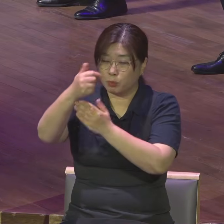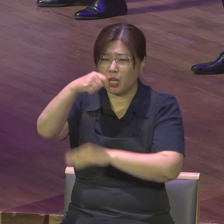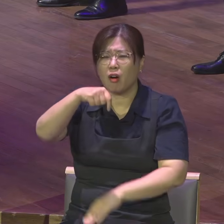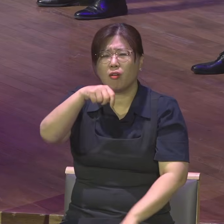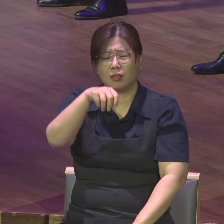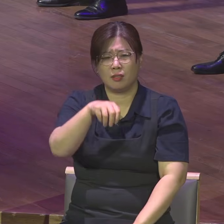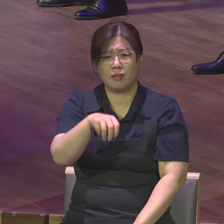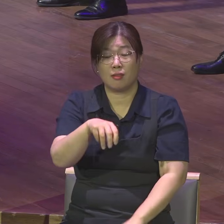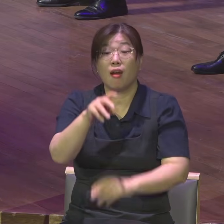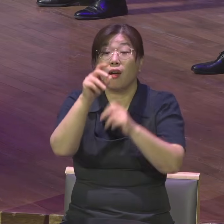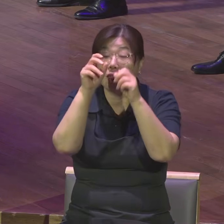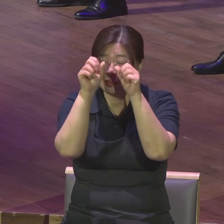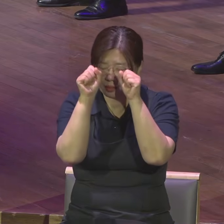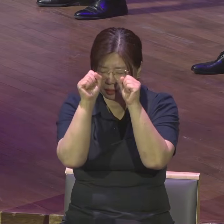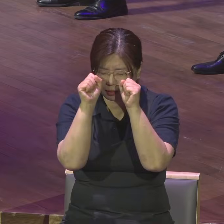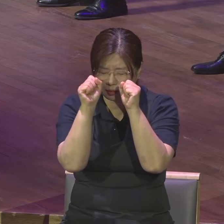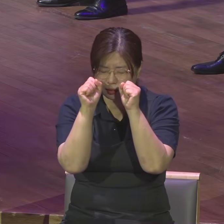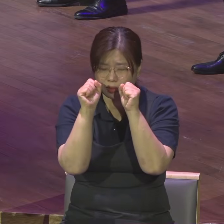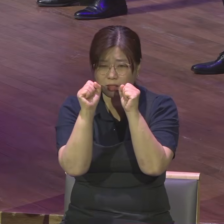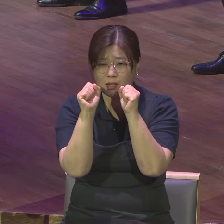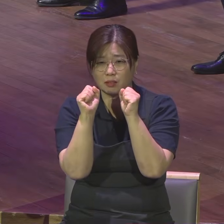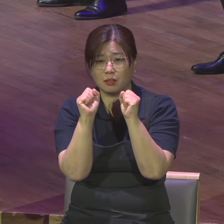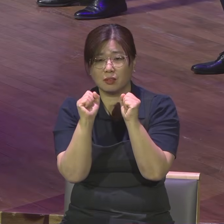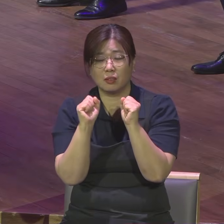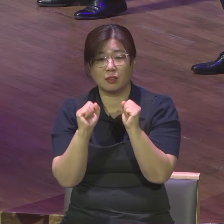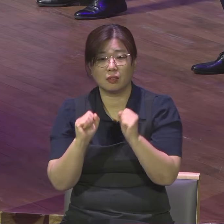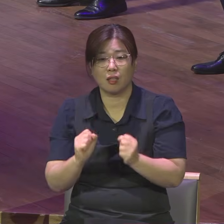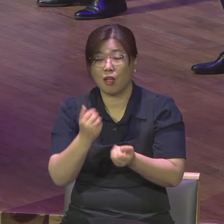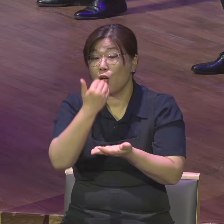주님 여기 계시기에